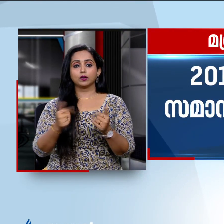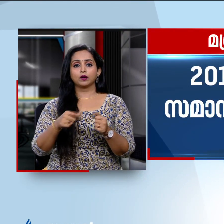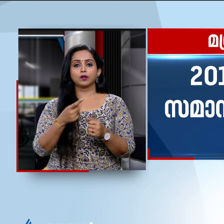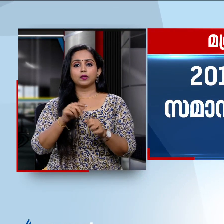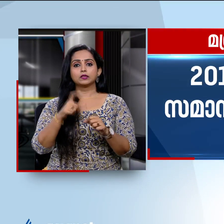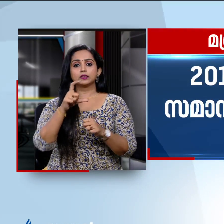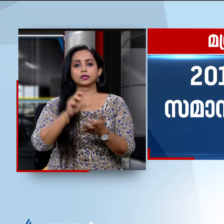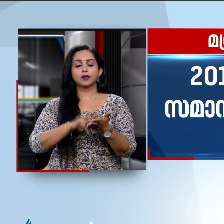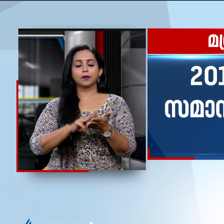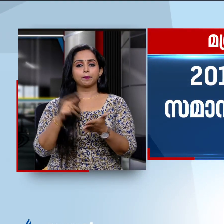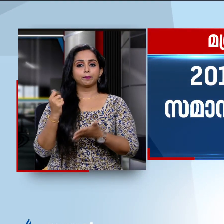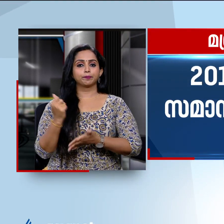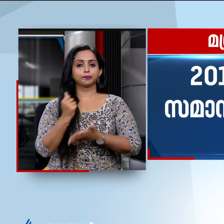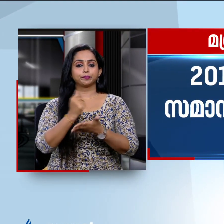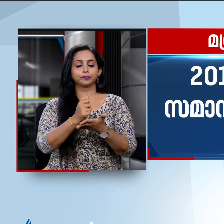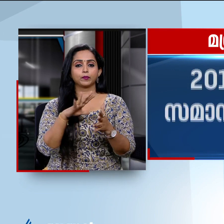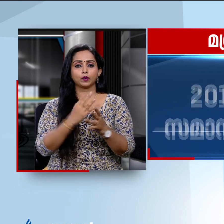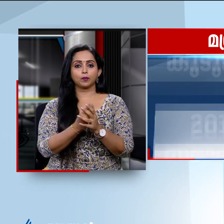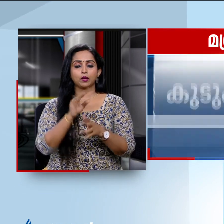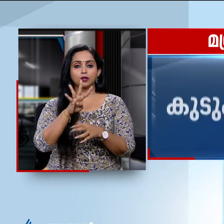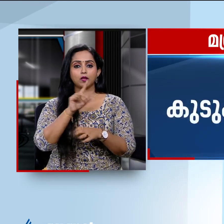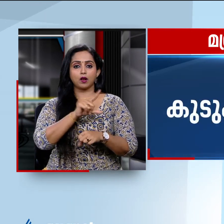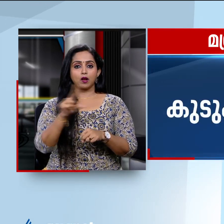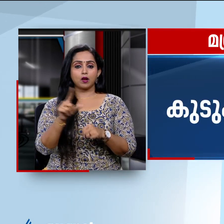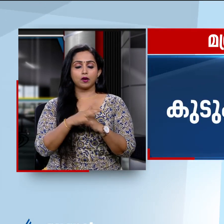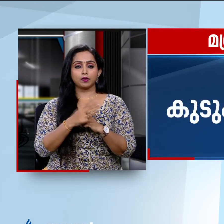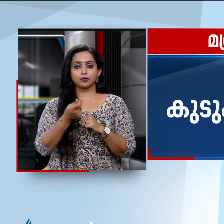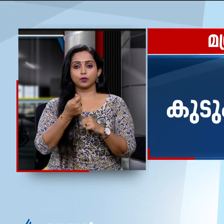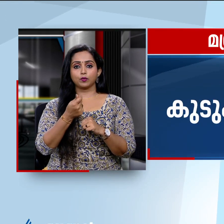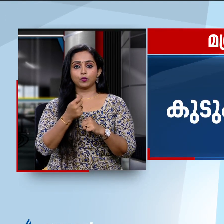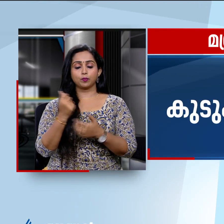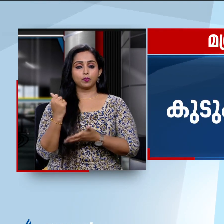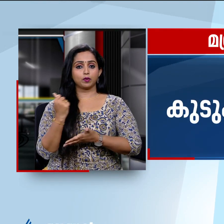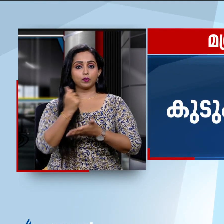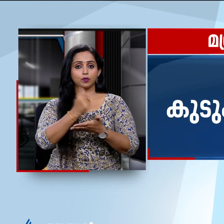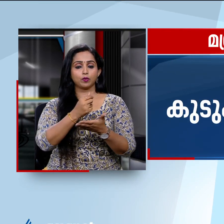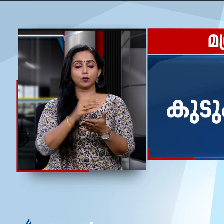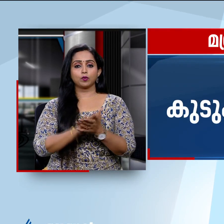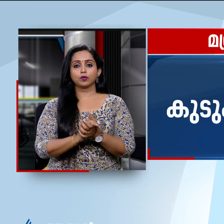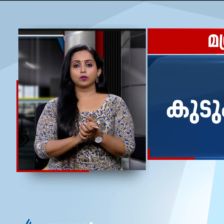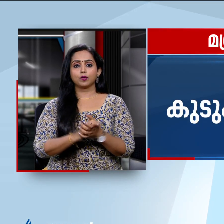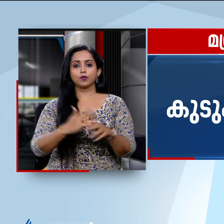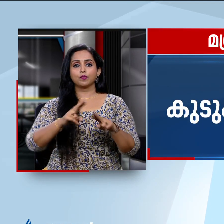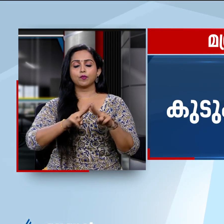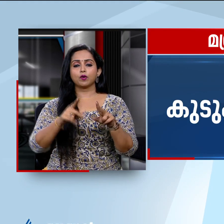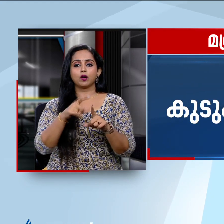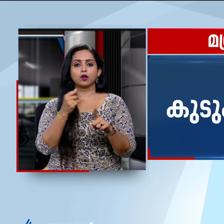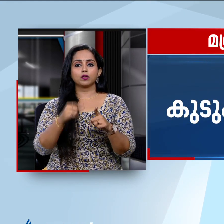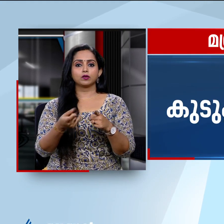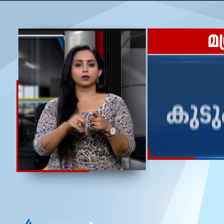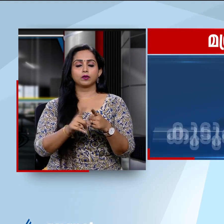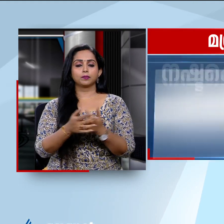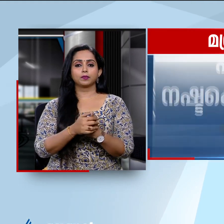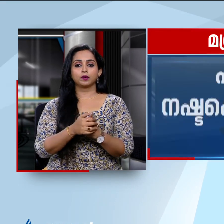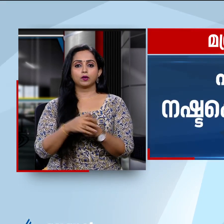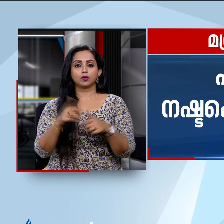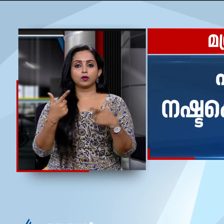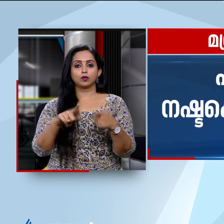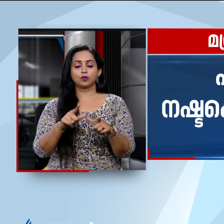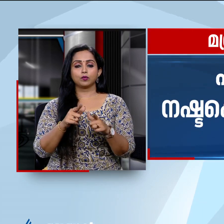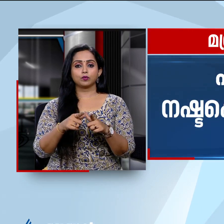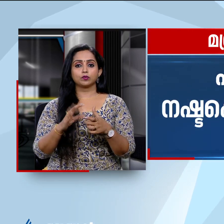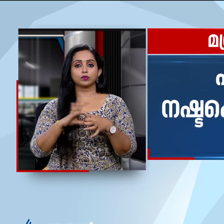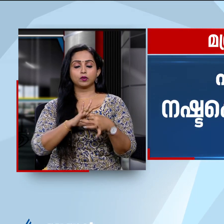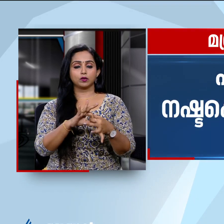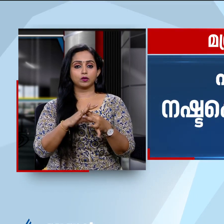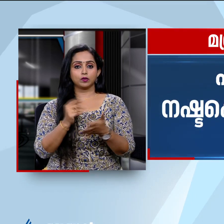നിധിയിൽ നടക്കമായി 4 ലക്ഷം രൂപയായിരിക്കും ധനസഹായം നൽകുക. ഭാഗികമായി നാശനഷ്ടം സംഭവിച്ചവർക്ക് നഷ്ടം കണക്കാക്കി മുഖ്യമന്ത്രിയുടെ